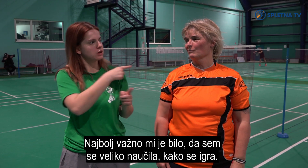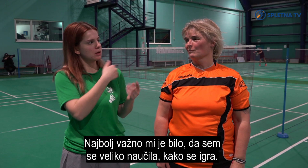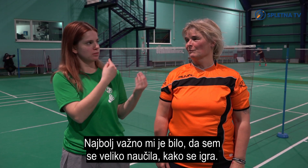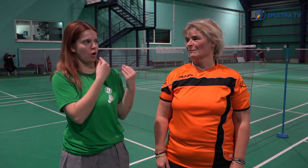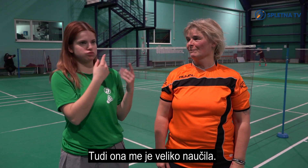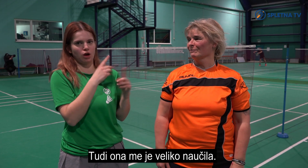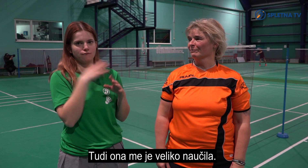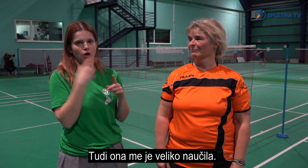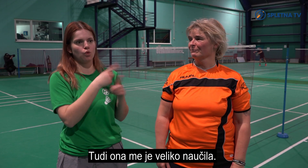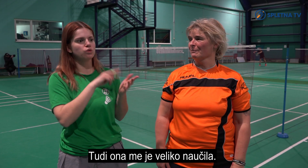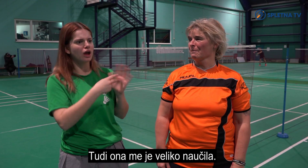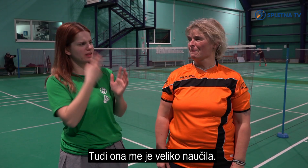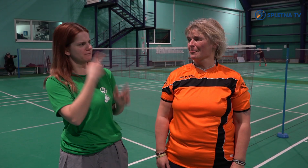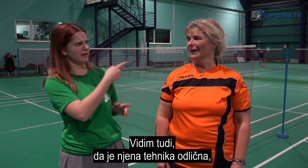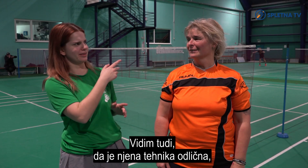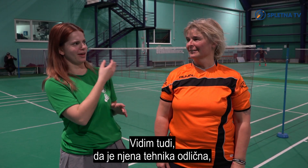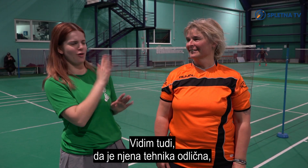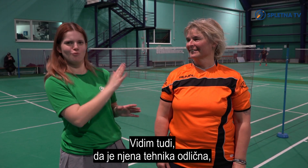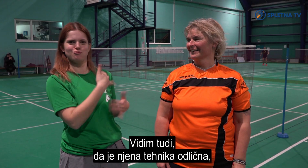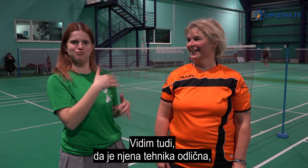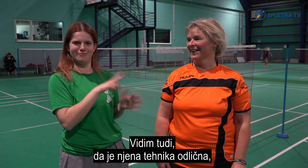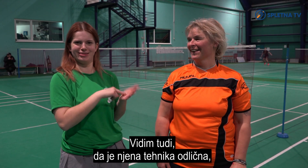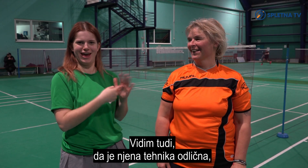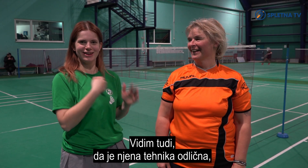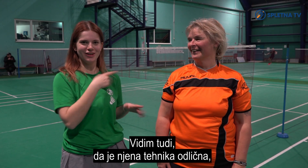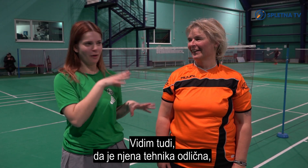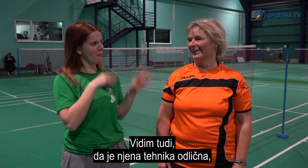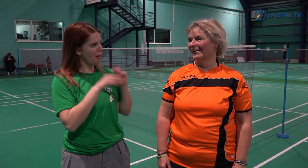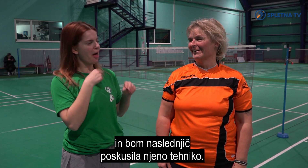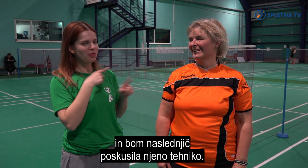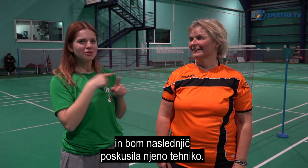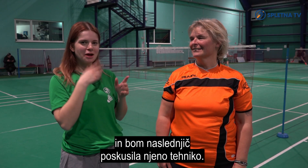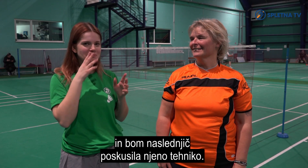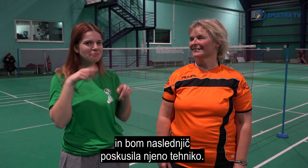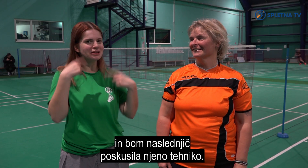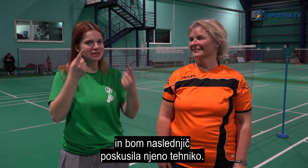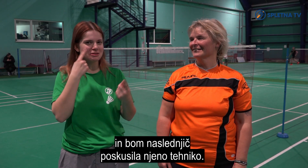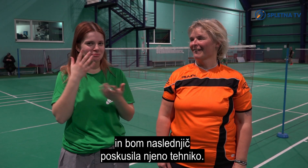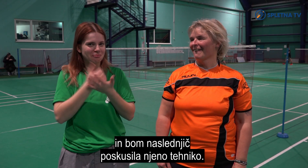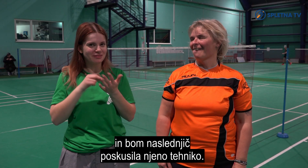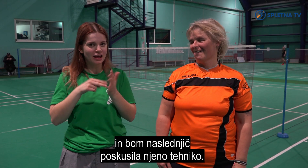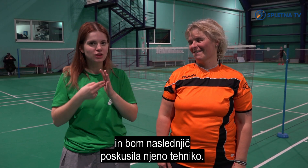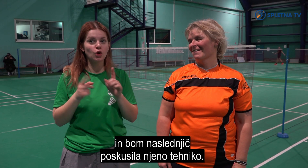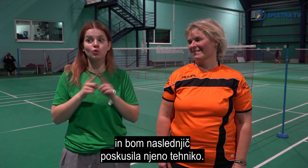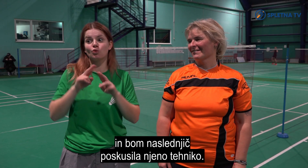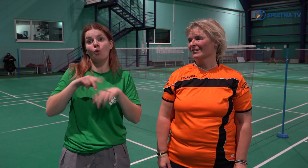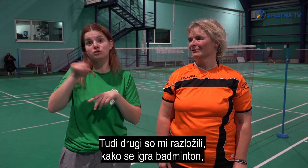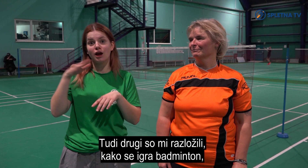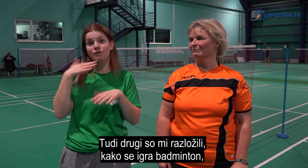me je veliko naučila. Vidim tudi, da je njena tehnika odlična in bom naslednjič poskusila njeno tehniko.